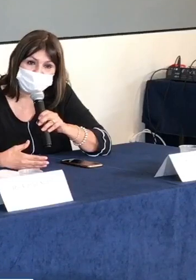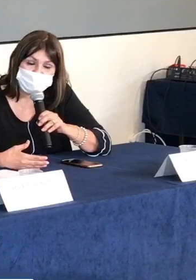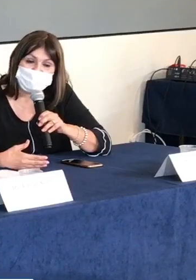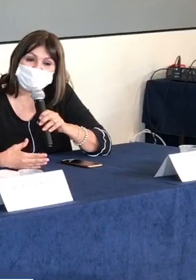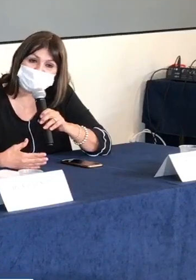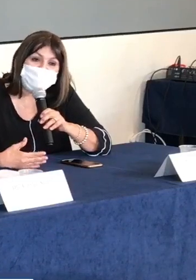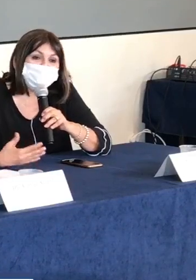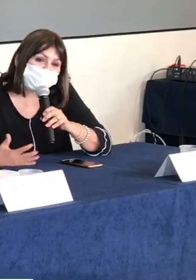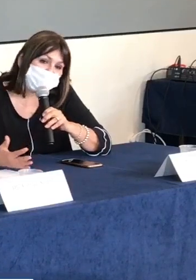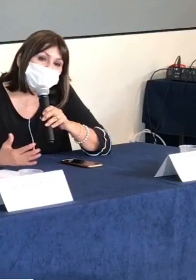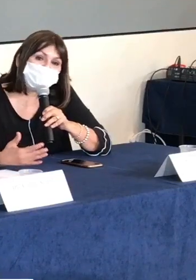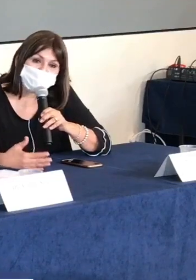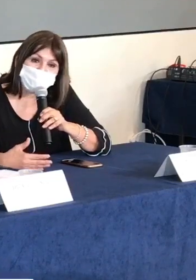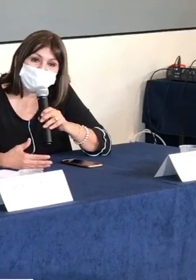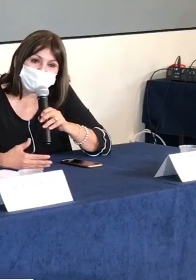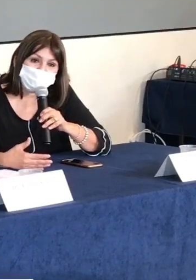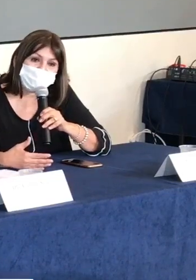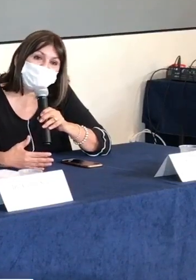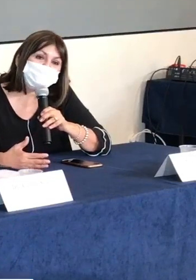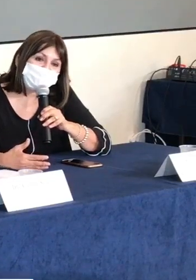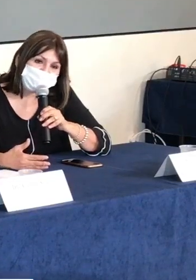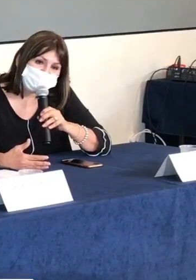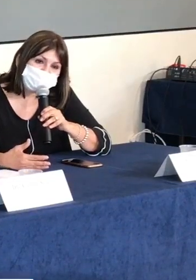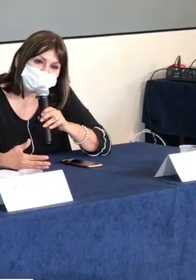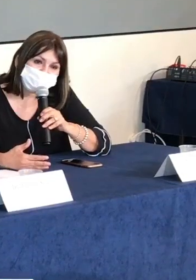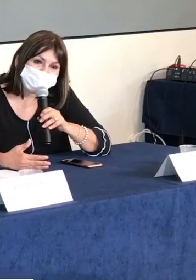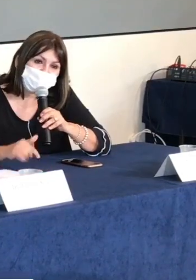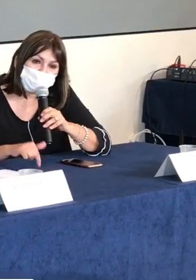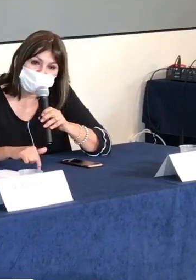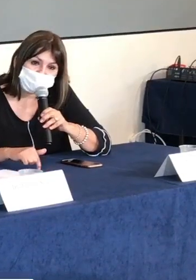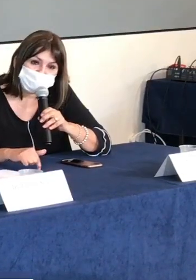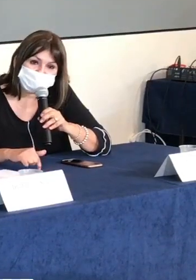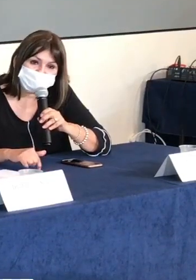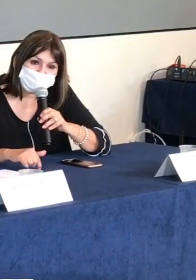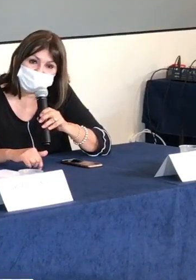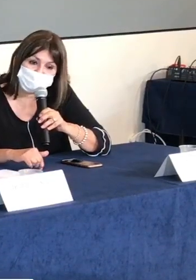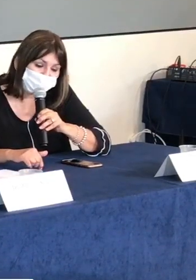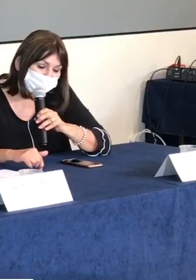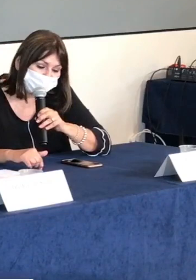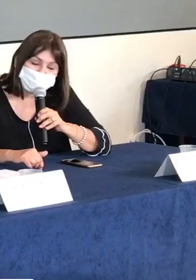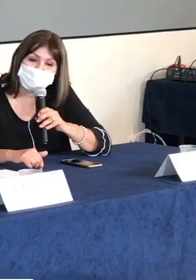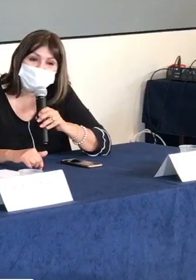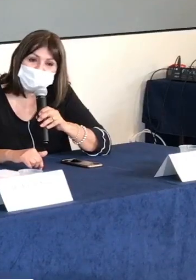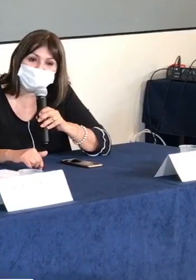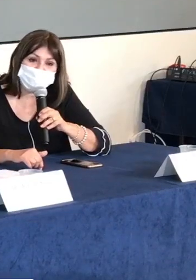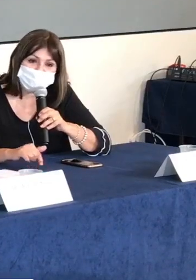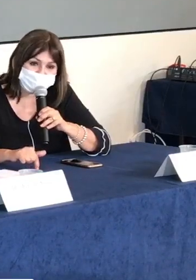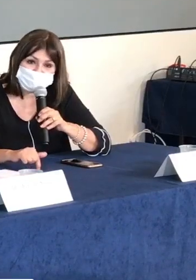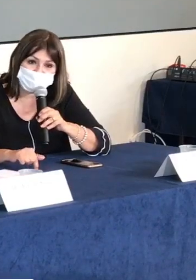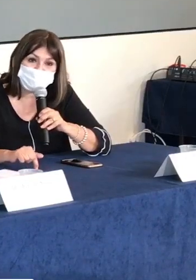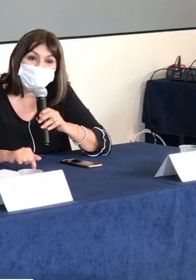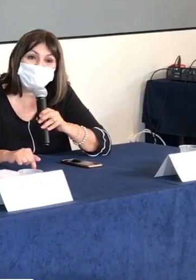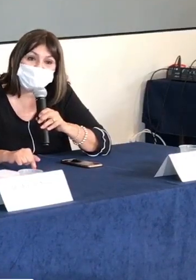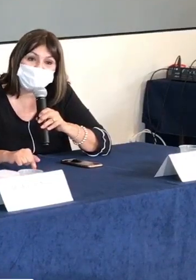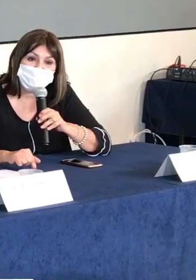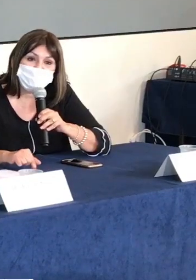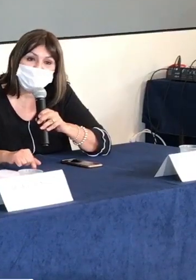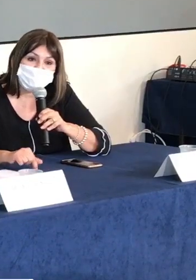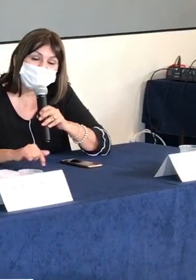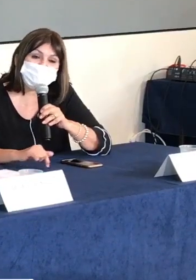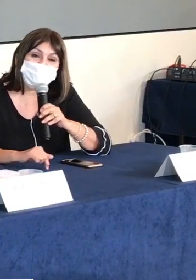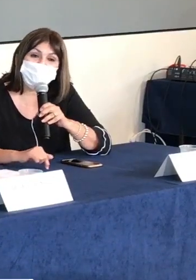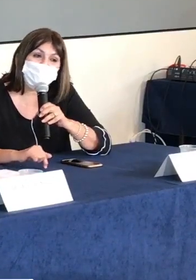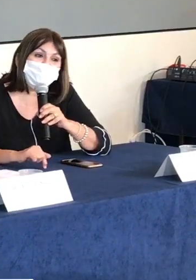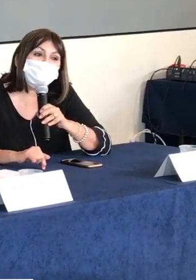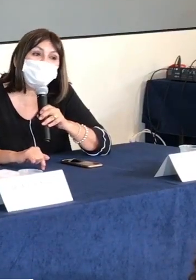enfermedades. Así que seguiremos trabajando en esa dirección. Hoy tenemos el que no se ha vacunado, debe hacerlo hoy.